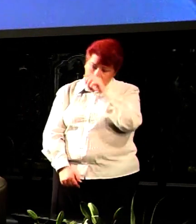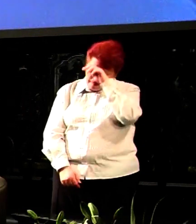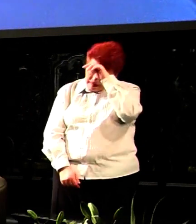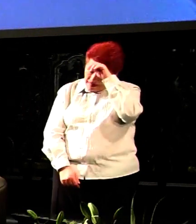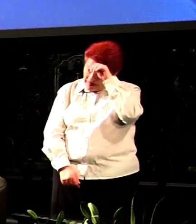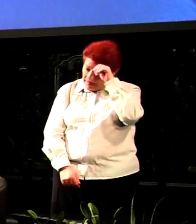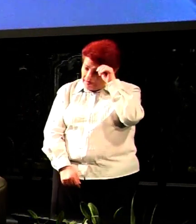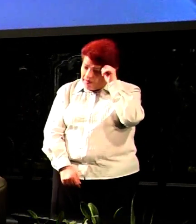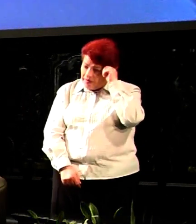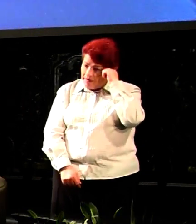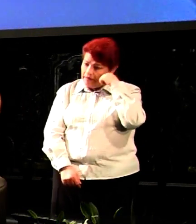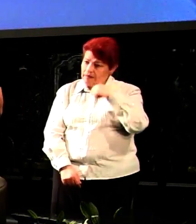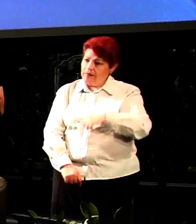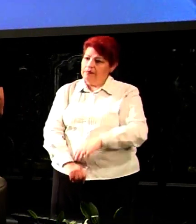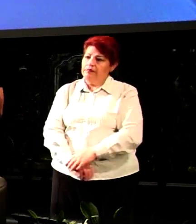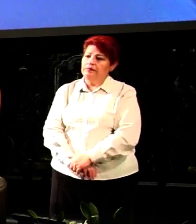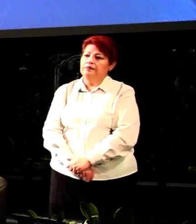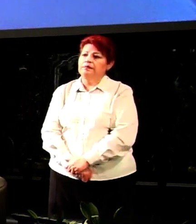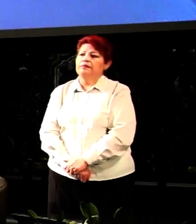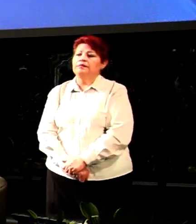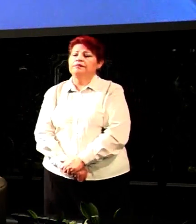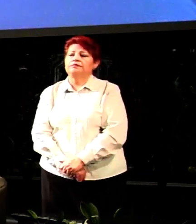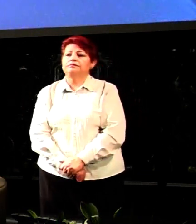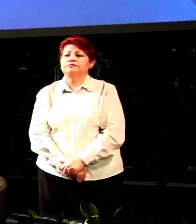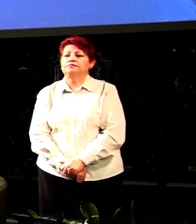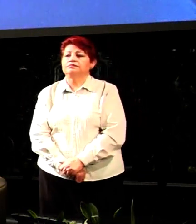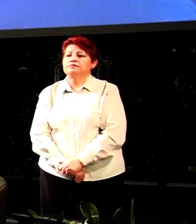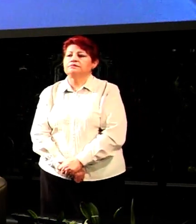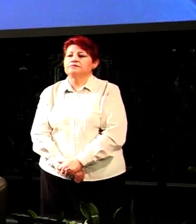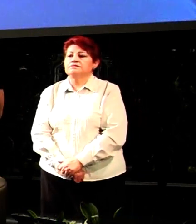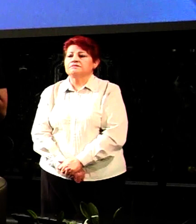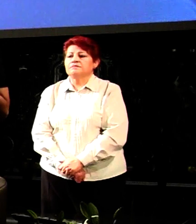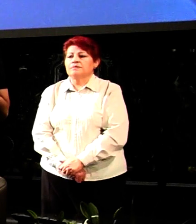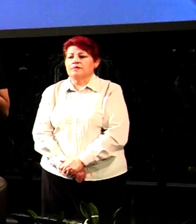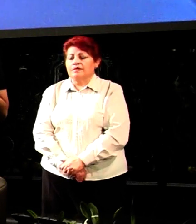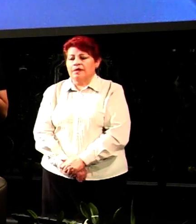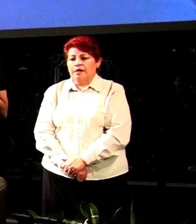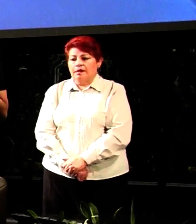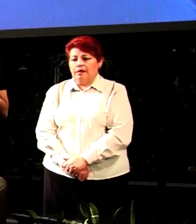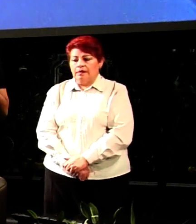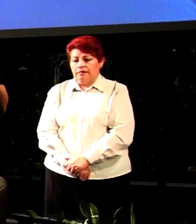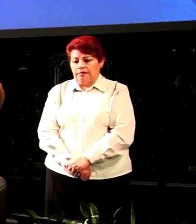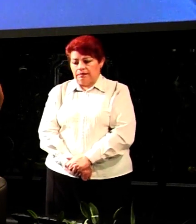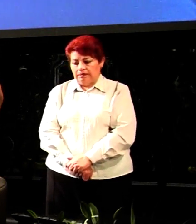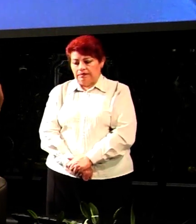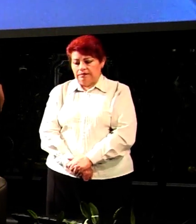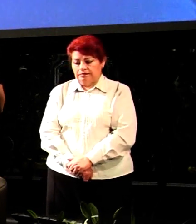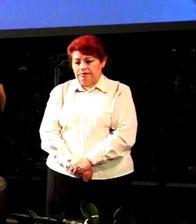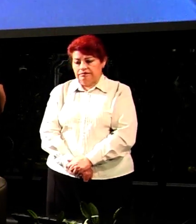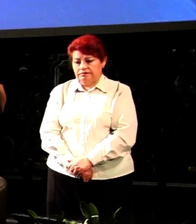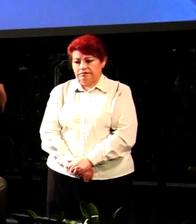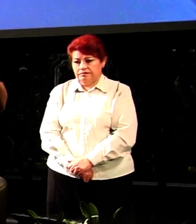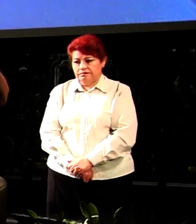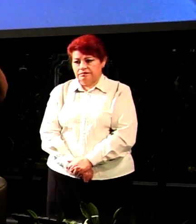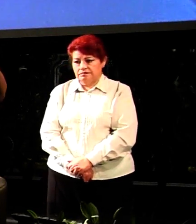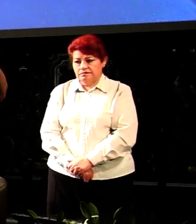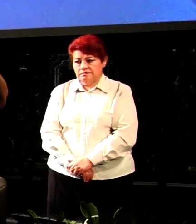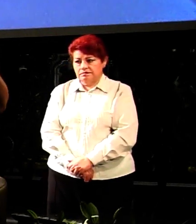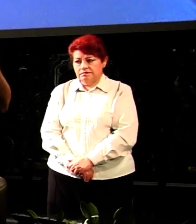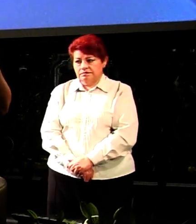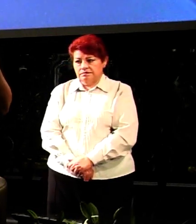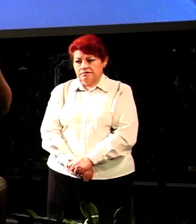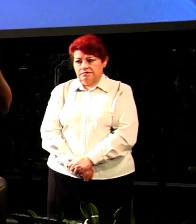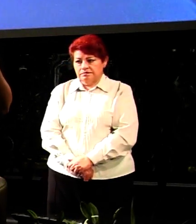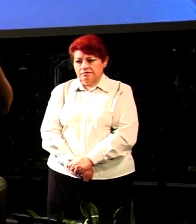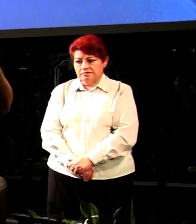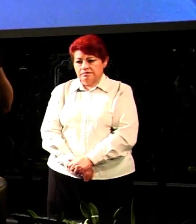enojo, el saberse marcar metas y un camino por alcanzarlas, la responsabilidad, el optimismo, ver las cosas desde